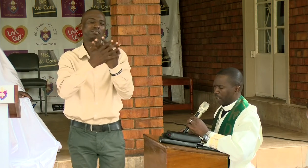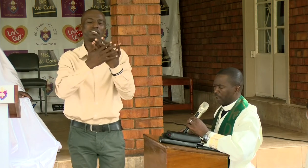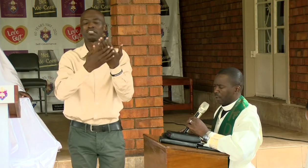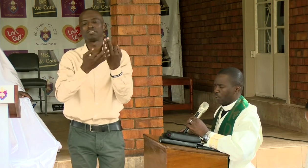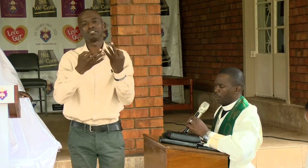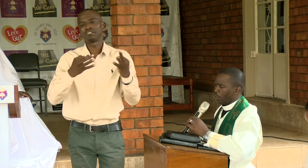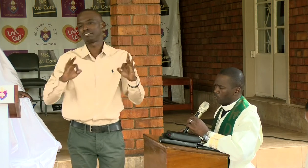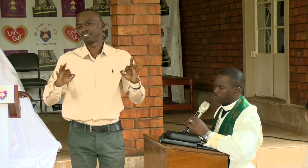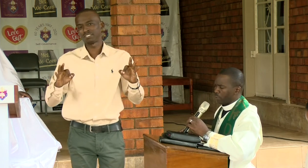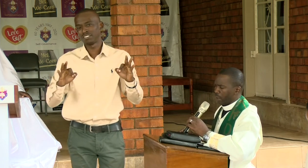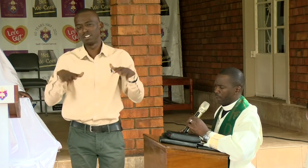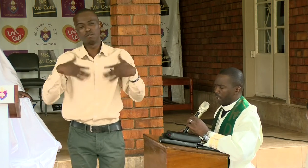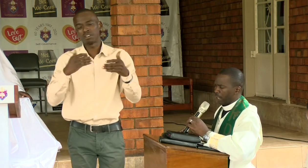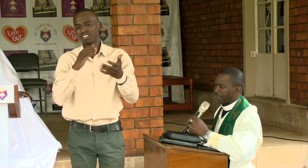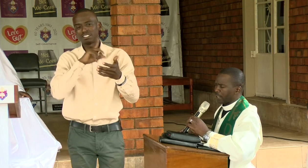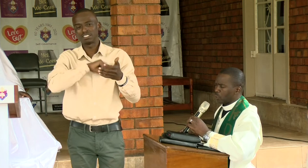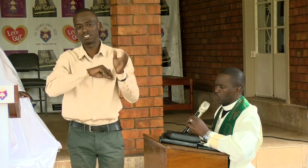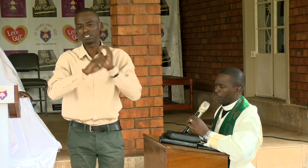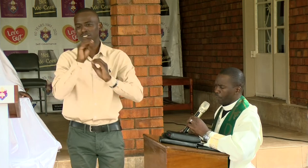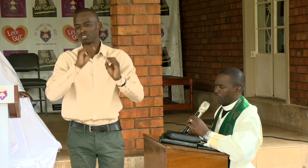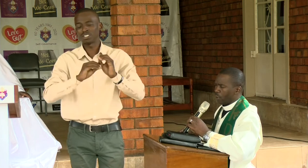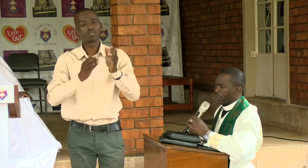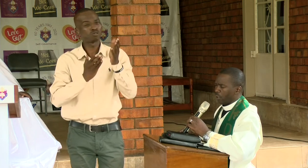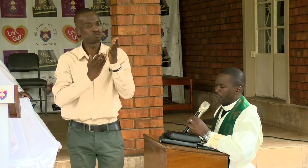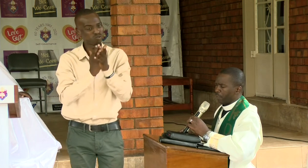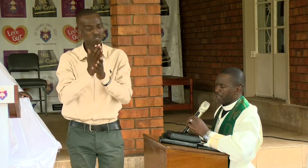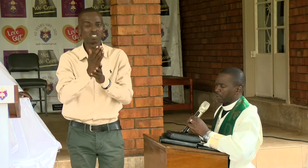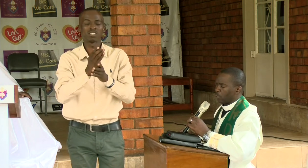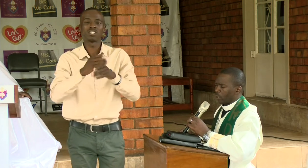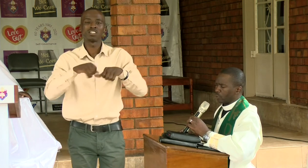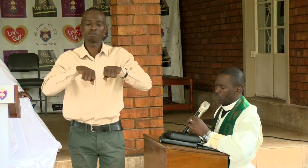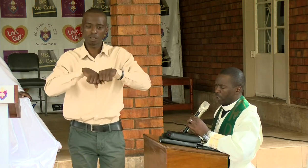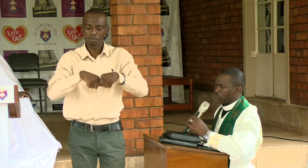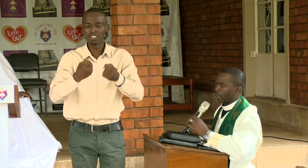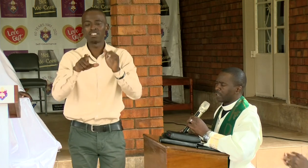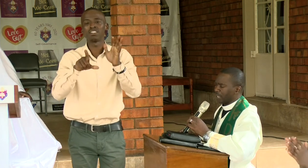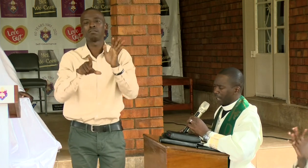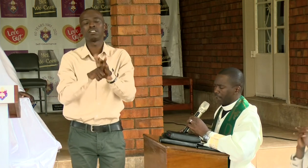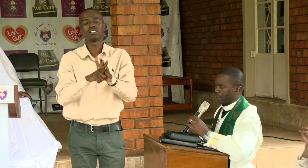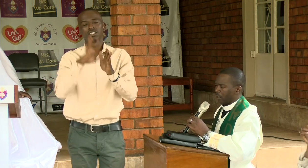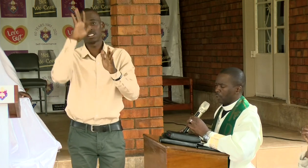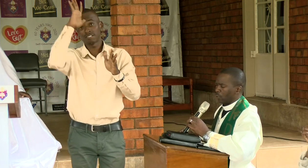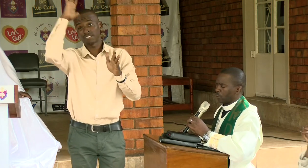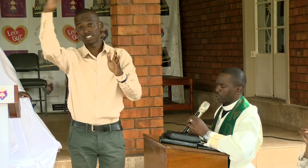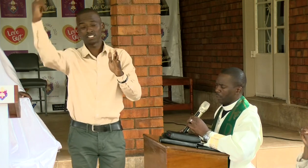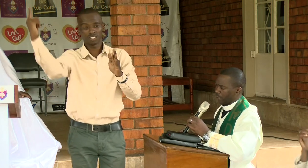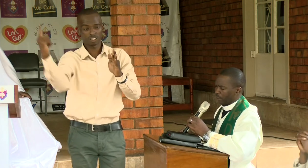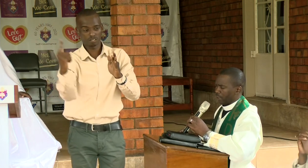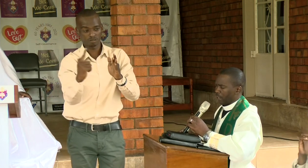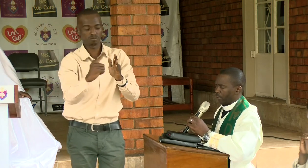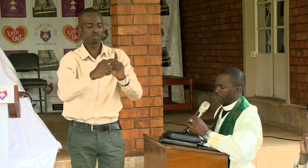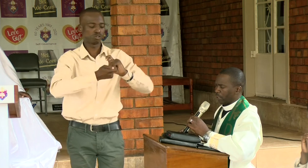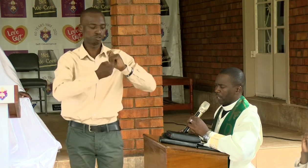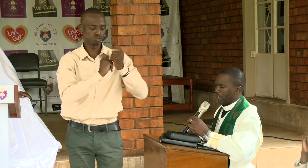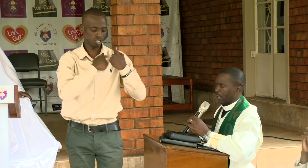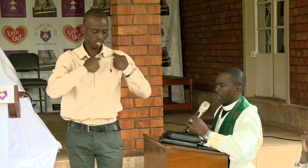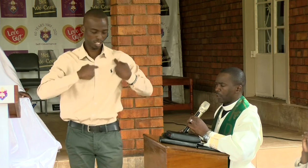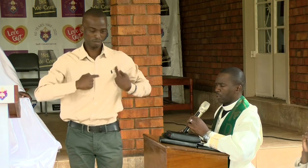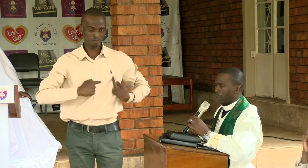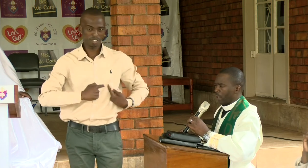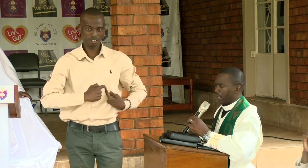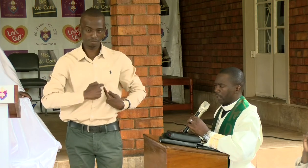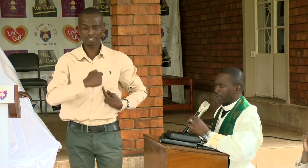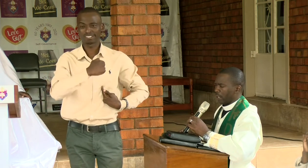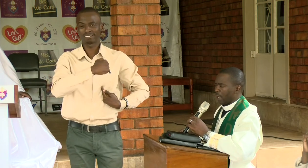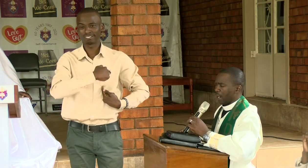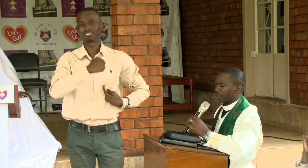bwemage, oba oluusi Mukama nga ddala kituufu baasibwa olw'ensonga ezo. Basinkane, okyuse emitima gyabwe. Era